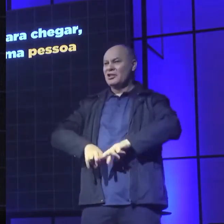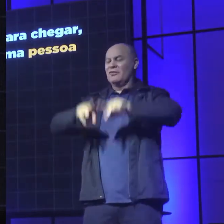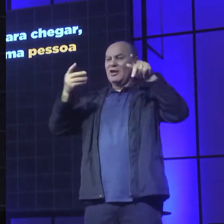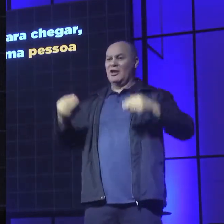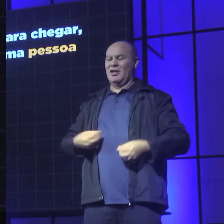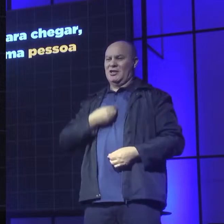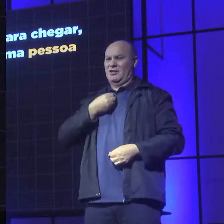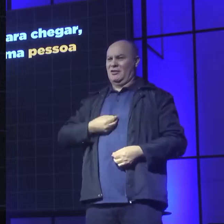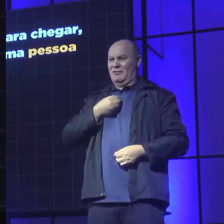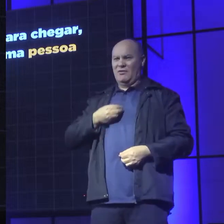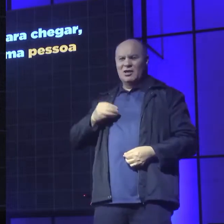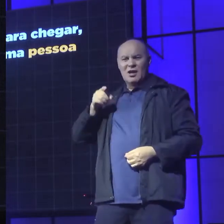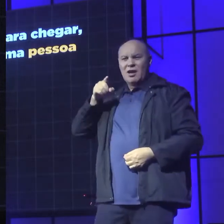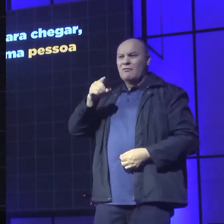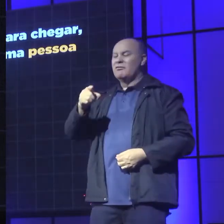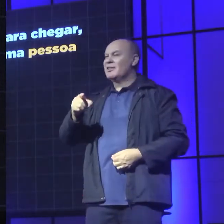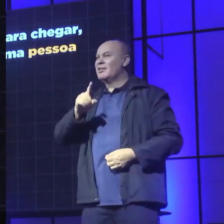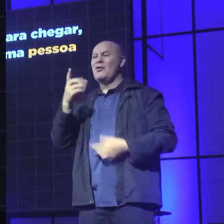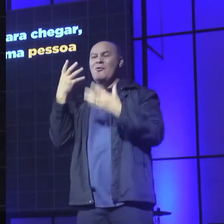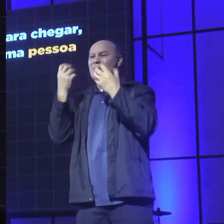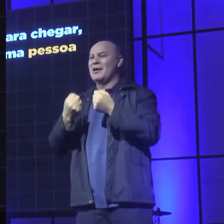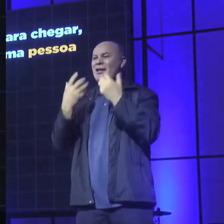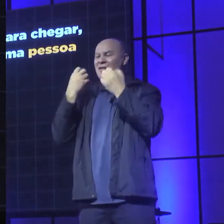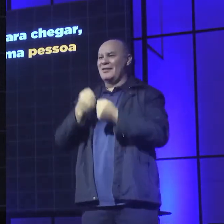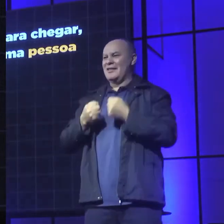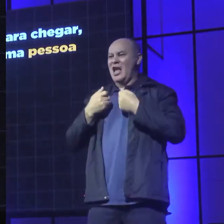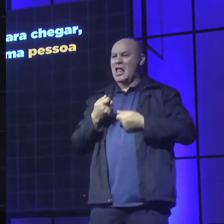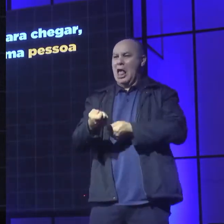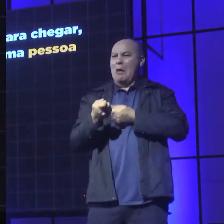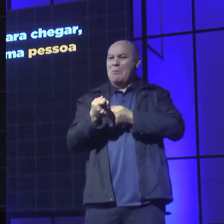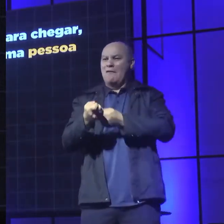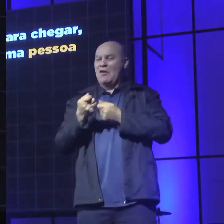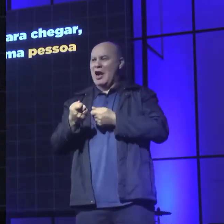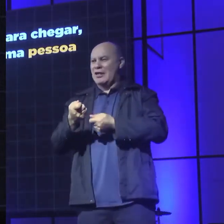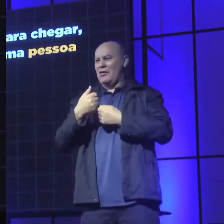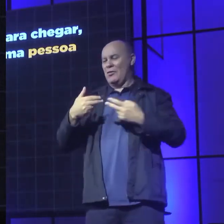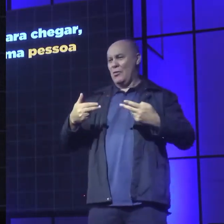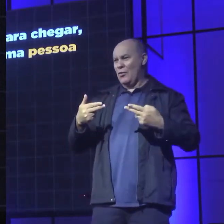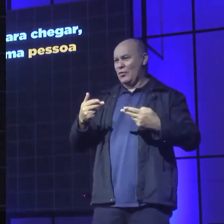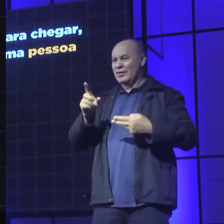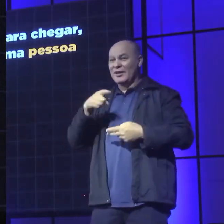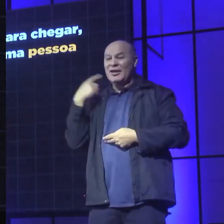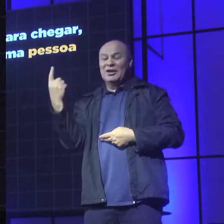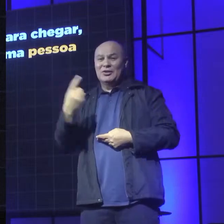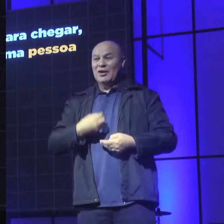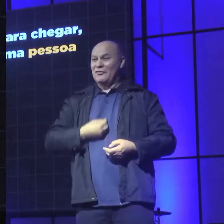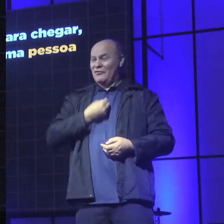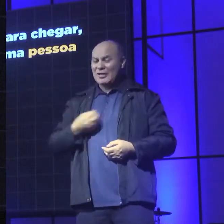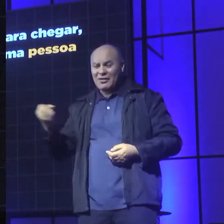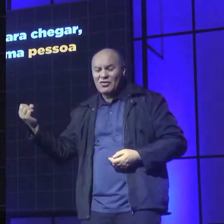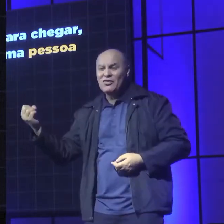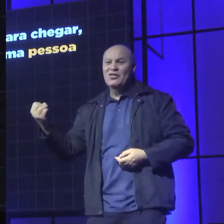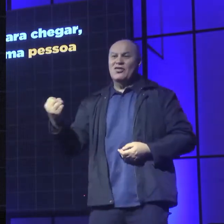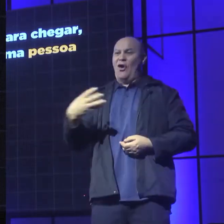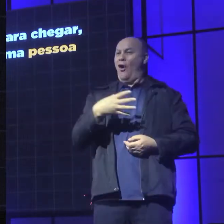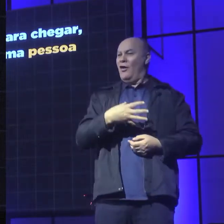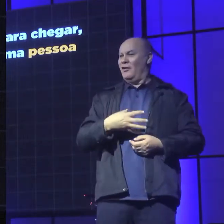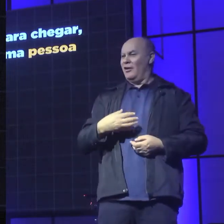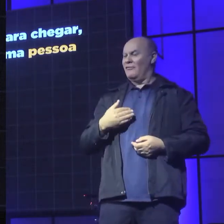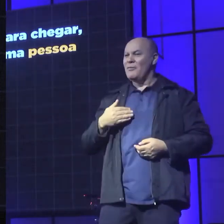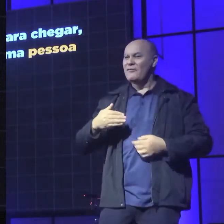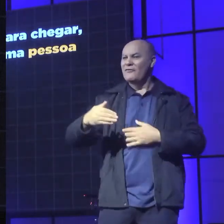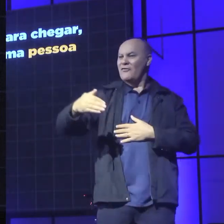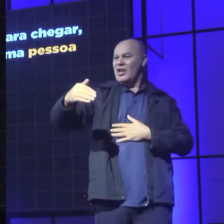nascermos de novo, a termos uma nova vida, aonde somos aceitos, perdoados, não somos mais um fracassado,